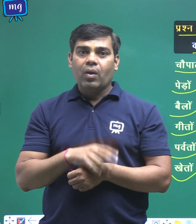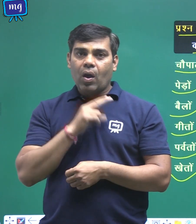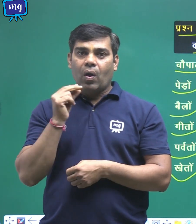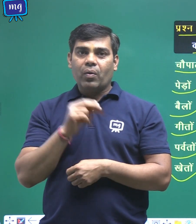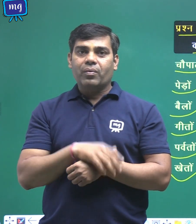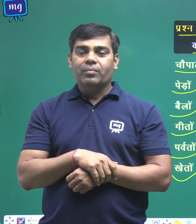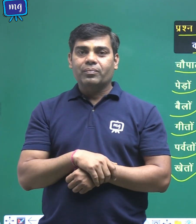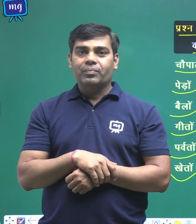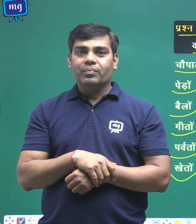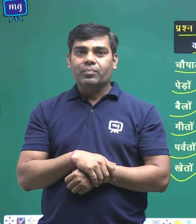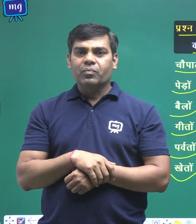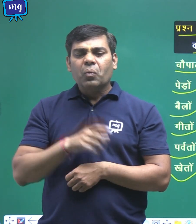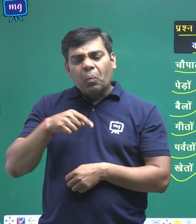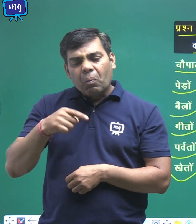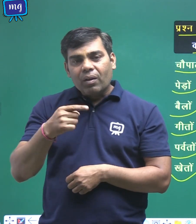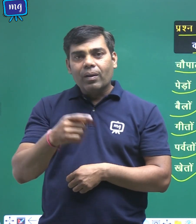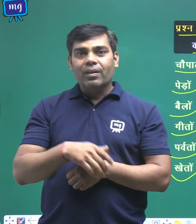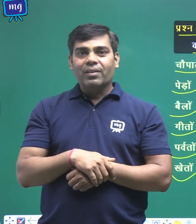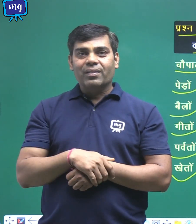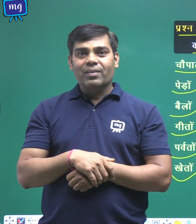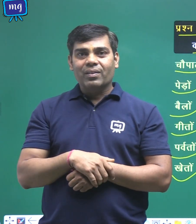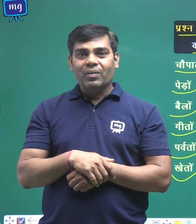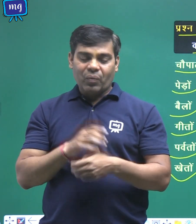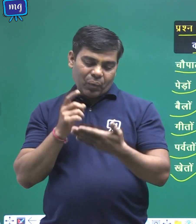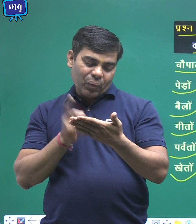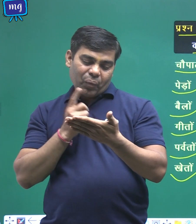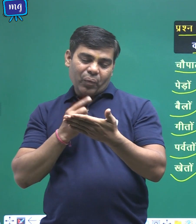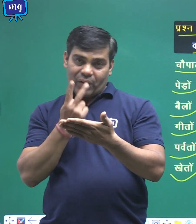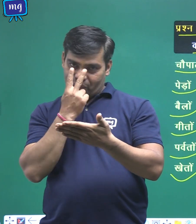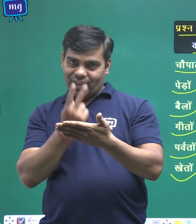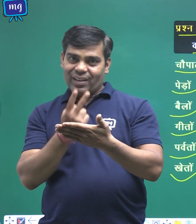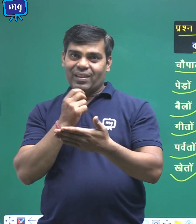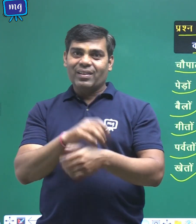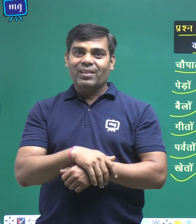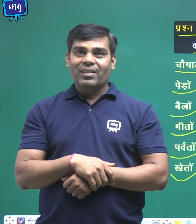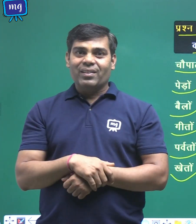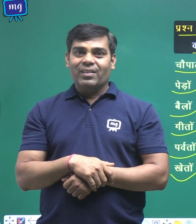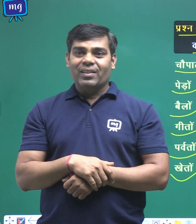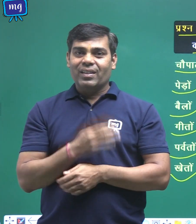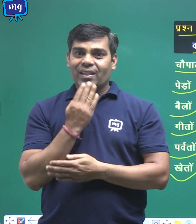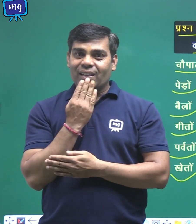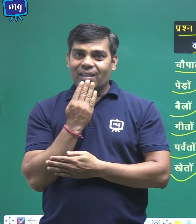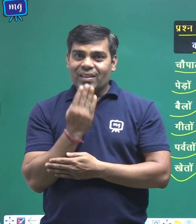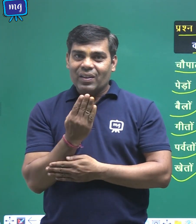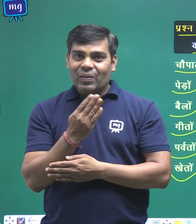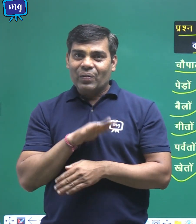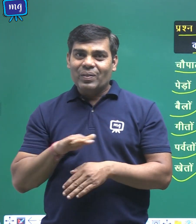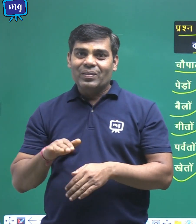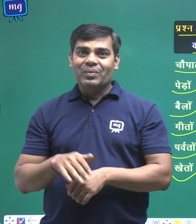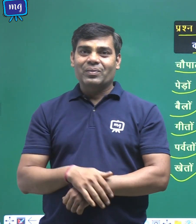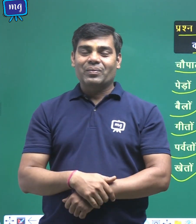और बार बार वीडियो देखें। धन्यवाद बच्चों।